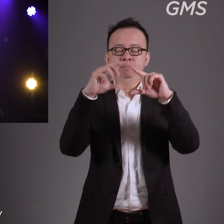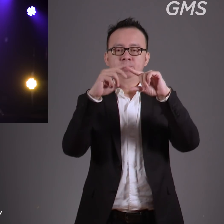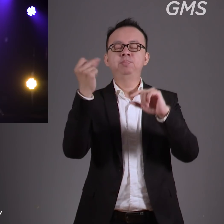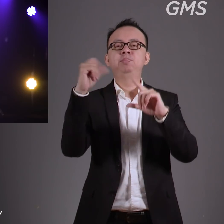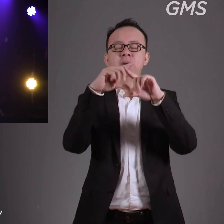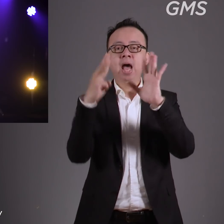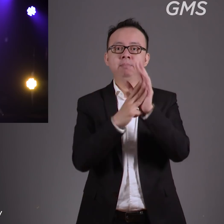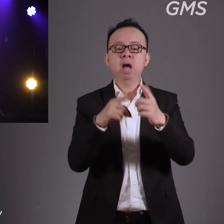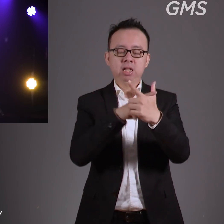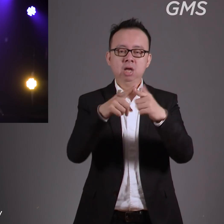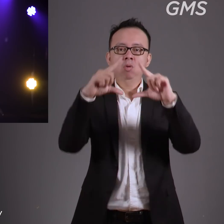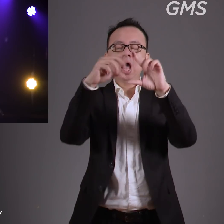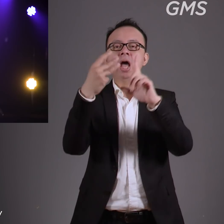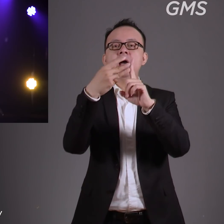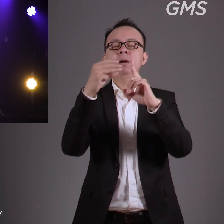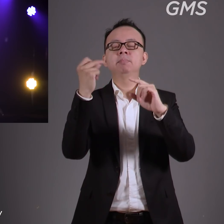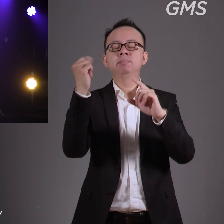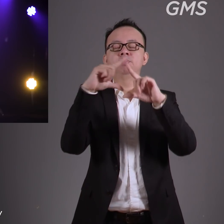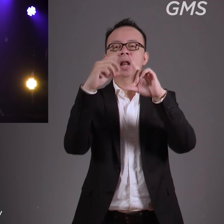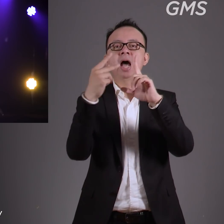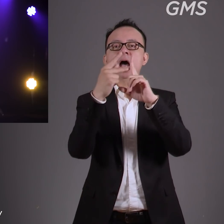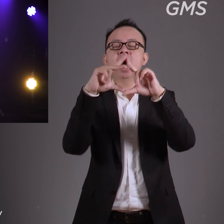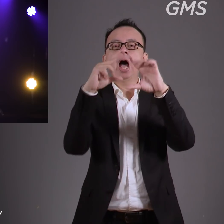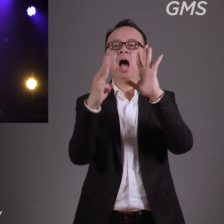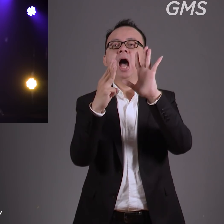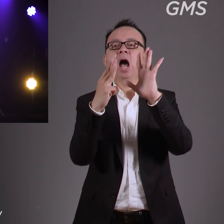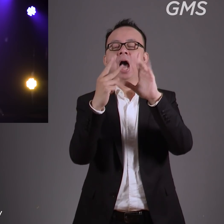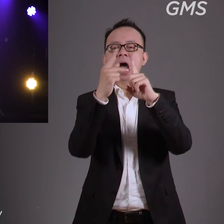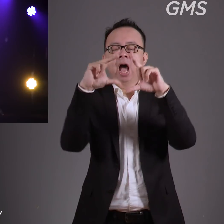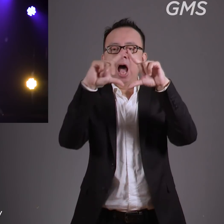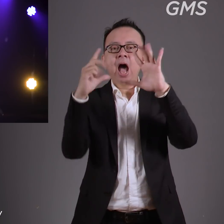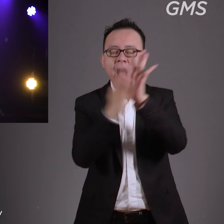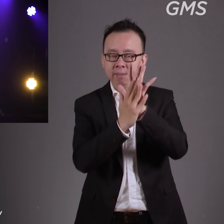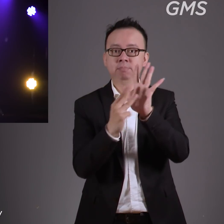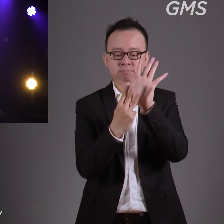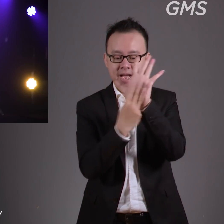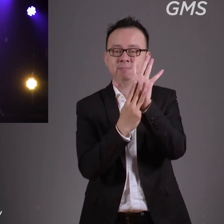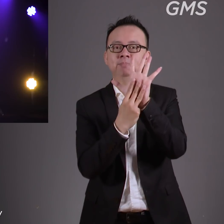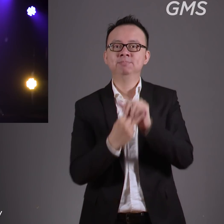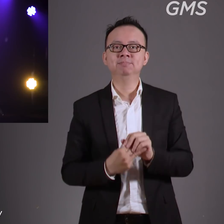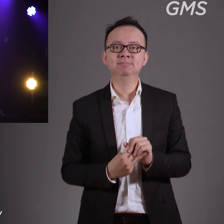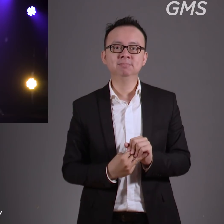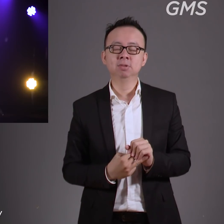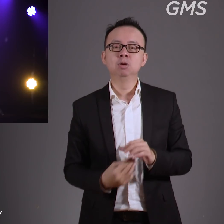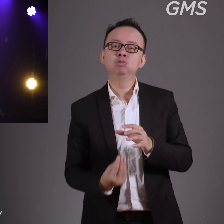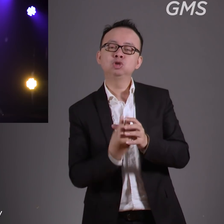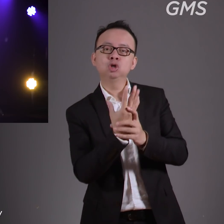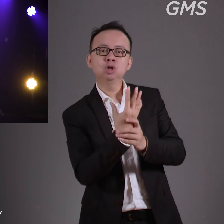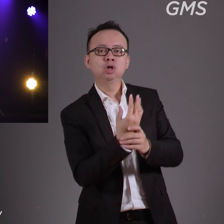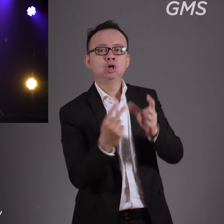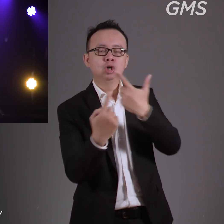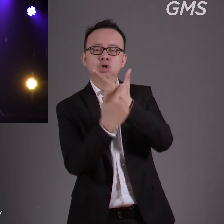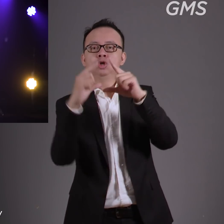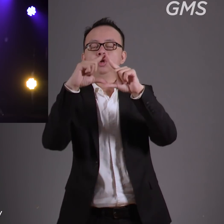iman. Lalu ada Daud, ada Yusuf, Maria, dan Yesus.